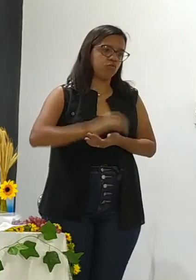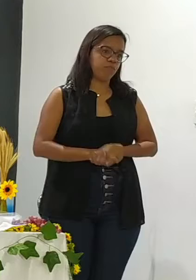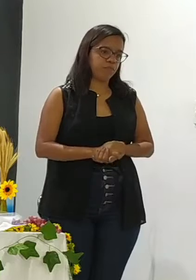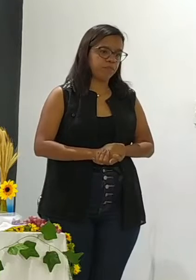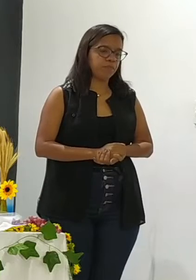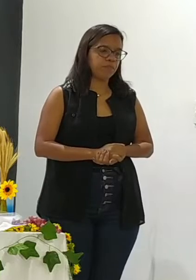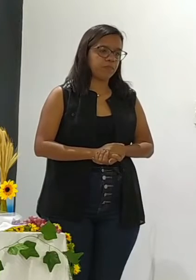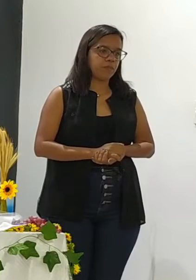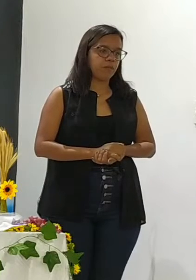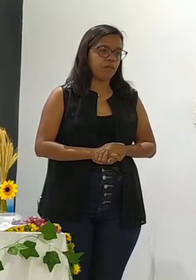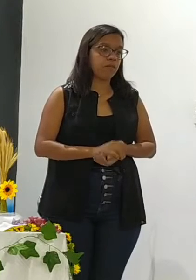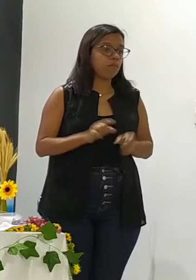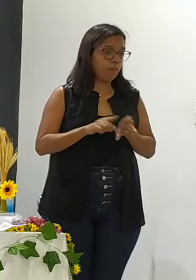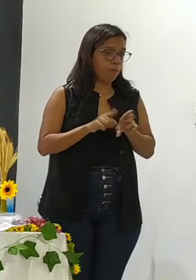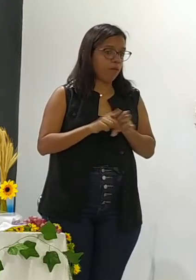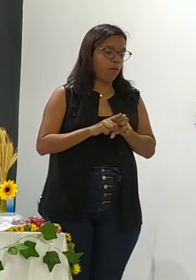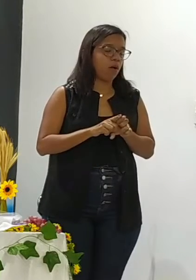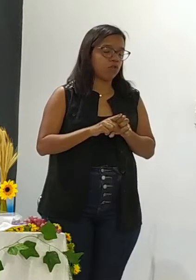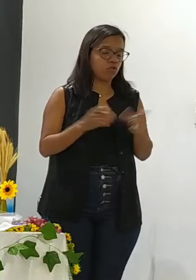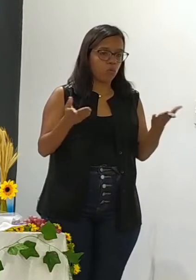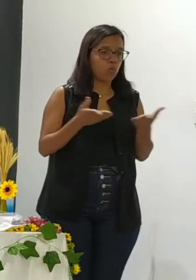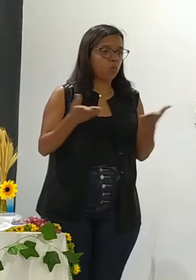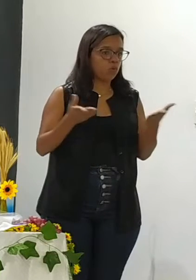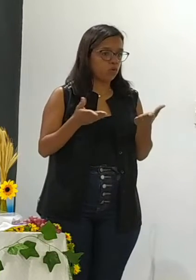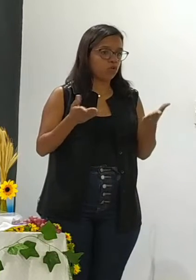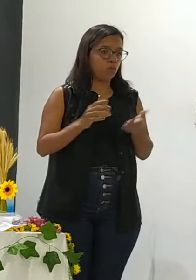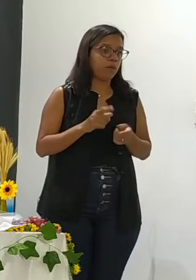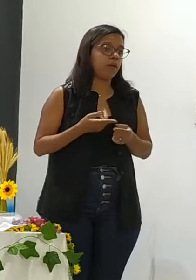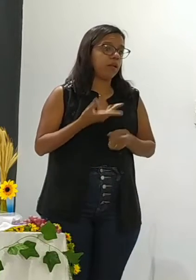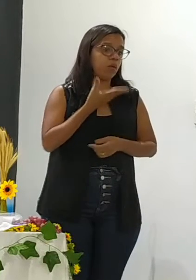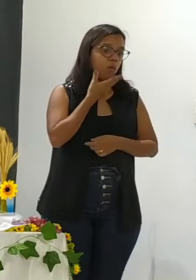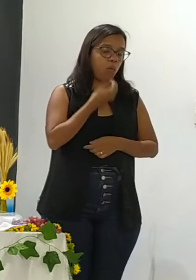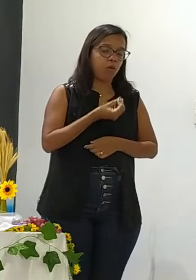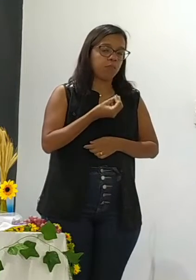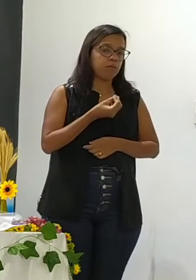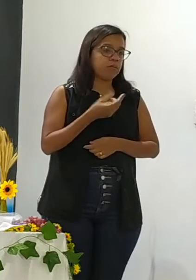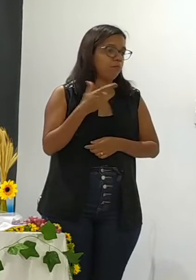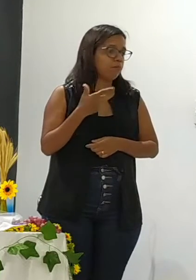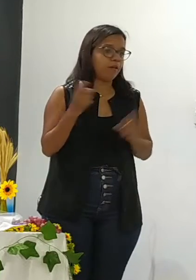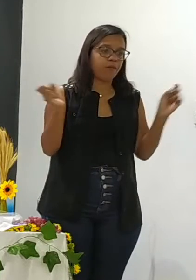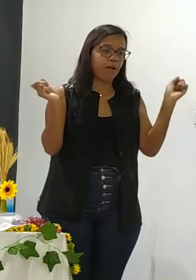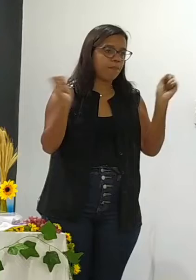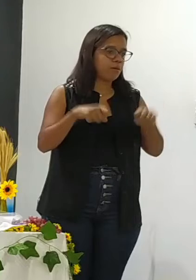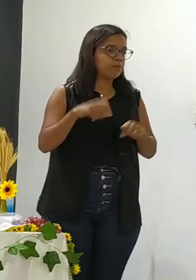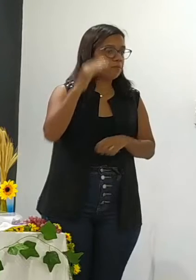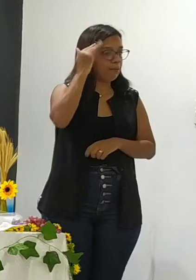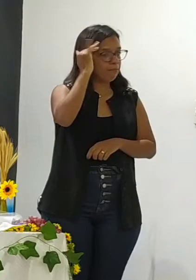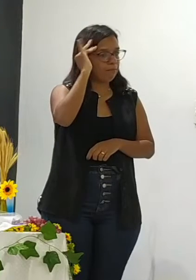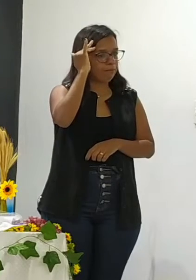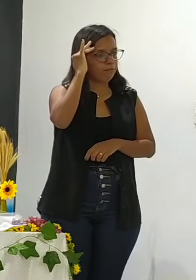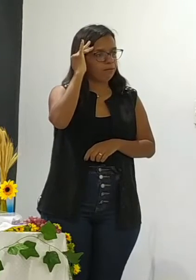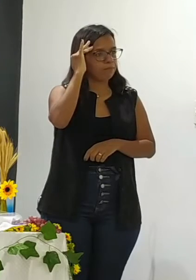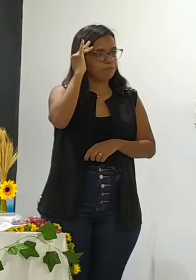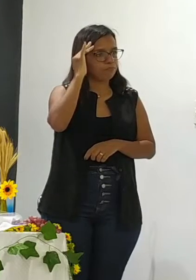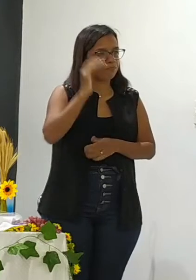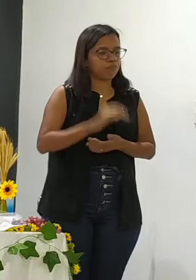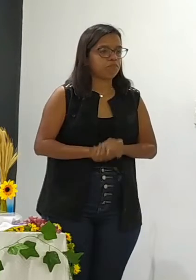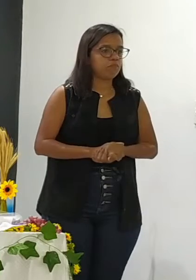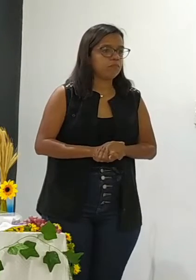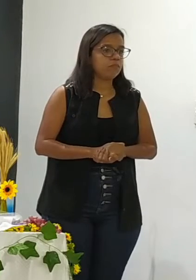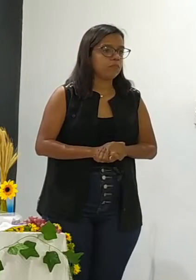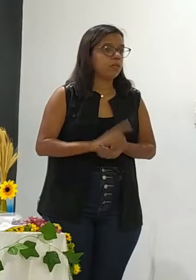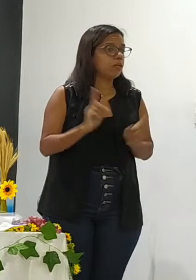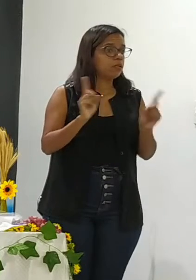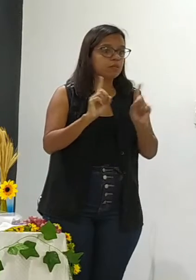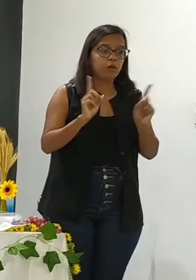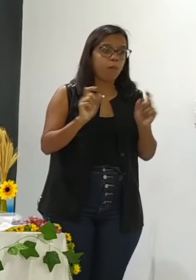E eu acho muito atual por conta disso. Porque ele não teve a capacidade de entender que ele não precisava sair